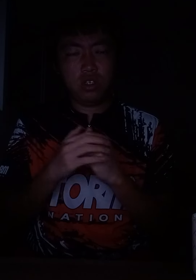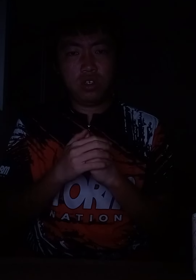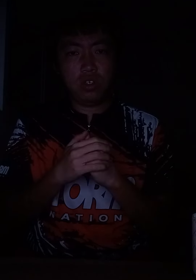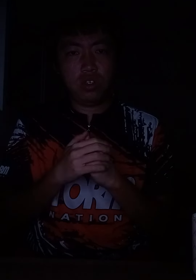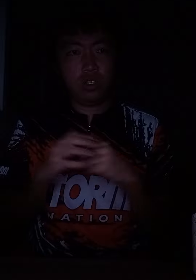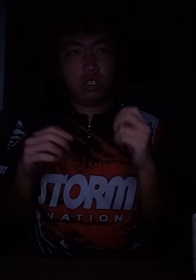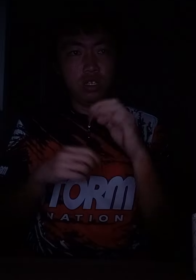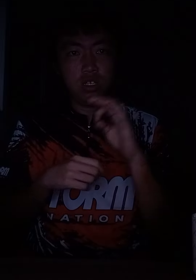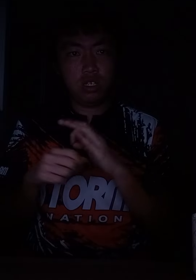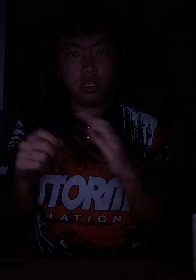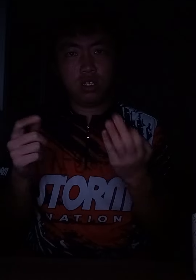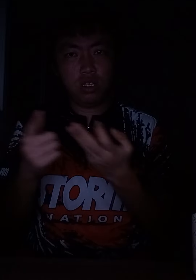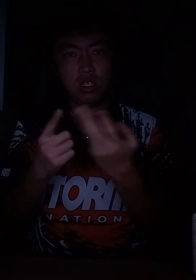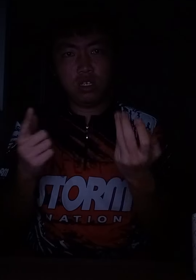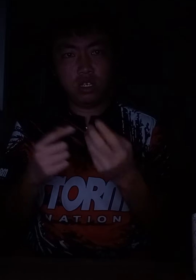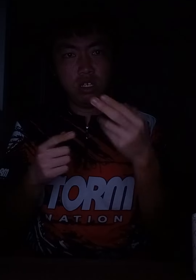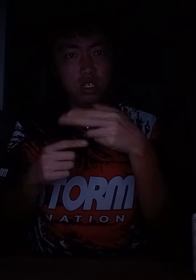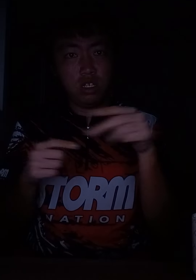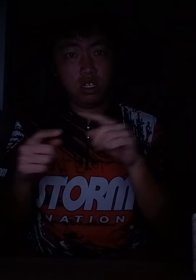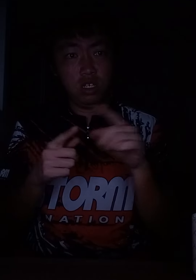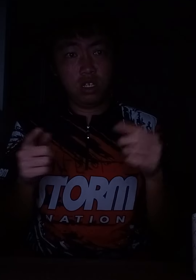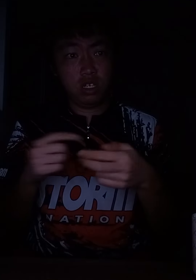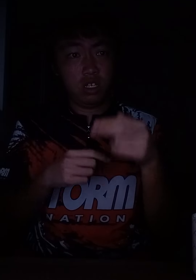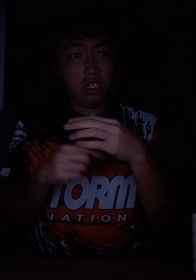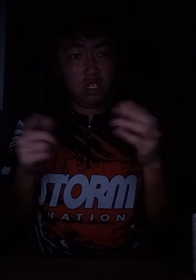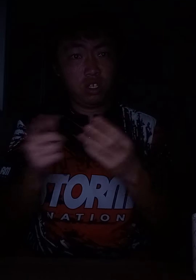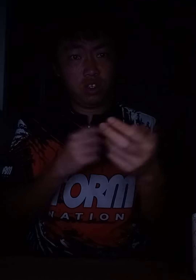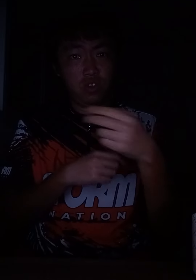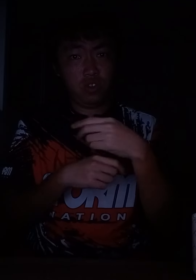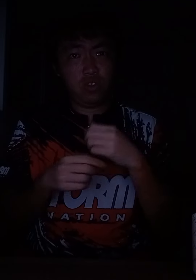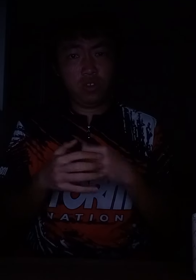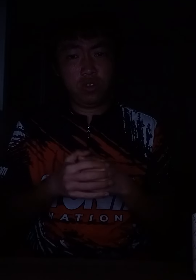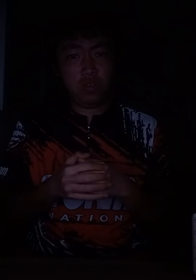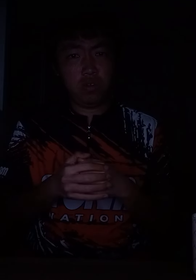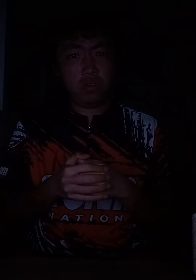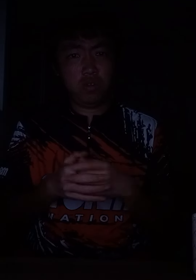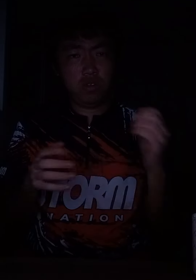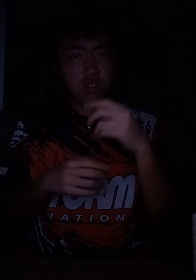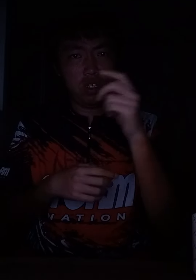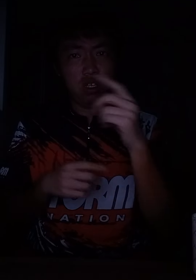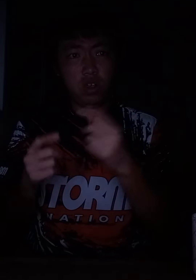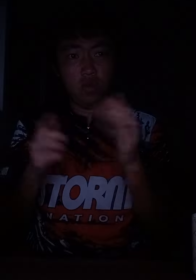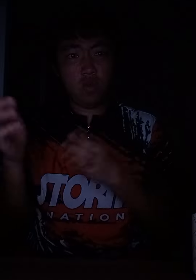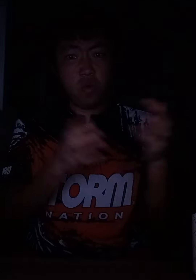모양이죠. 거기에서 차를 계속 잡아주게 되면 일단 차가 못 가는